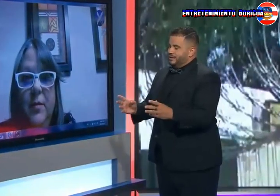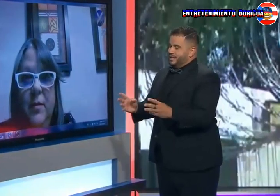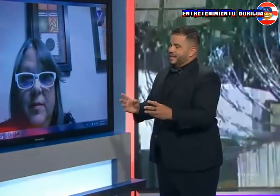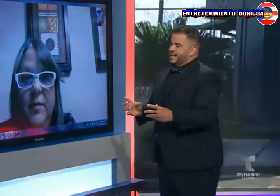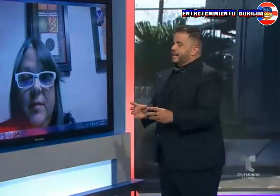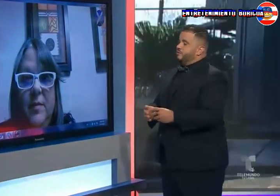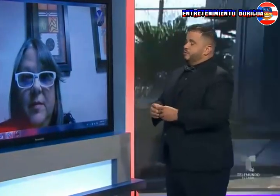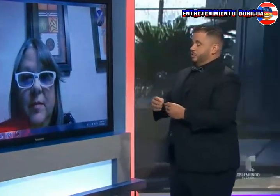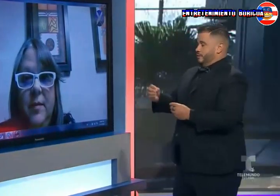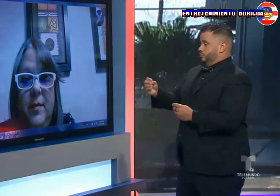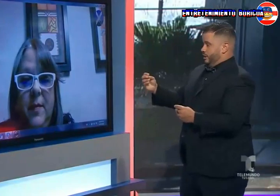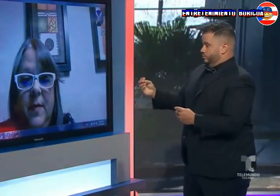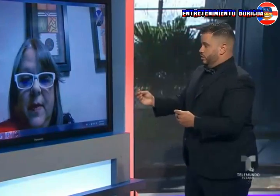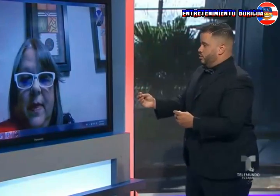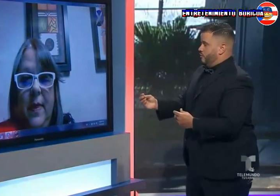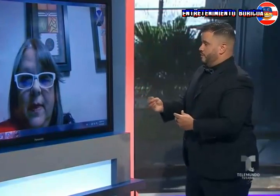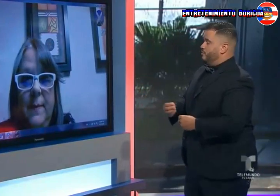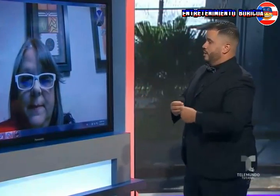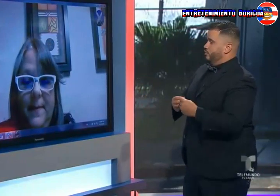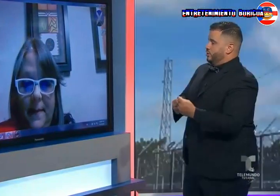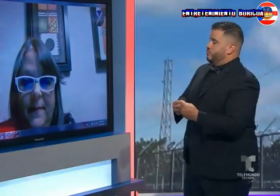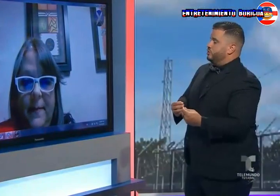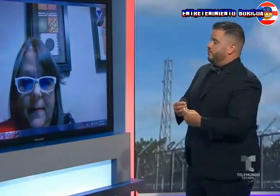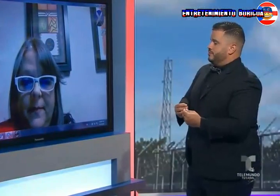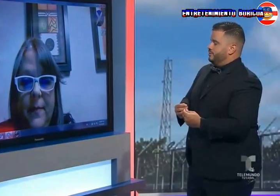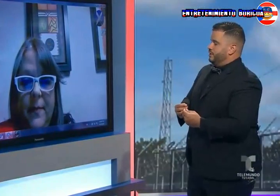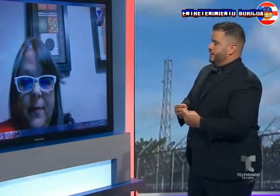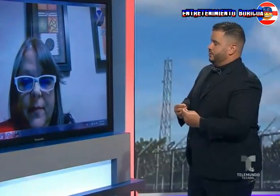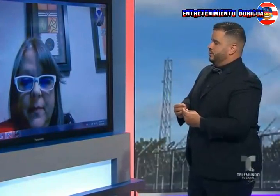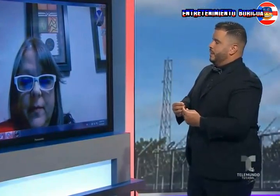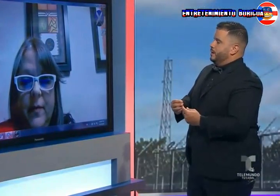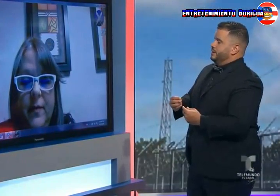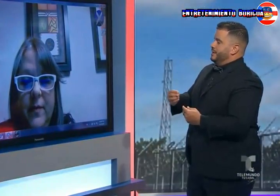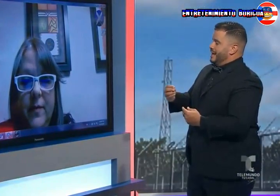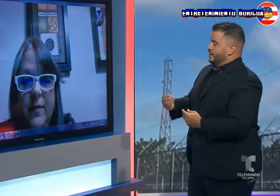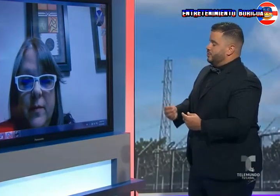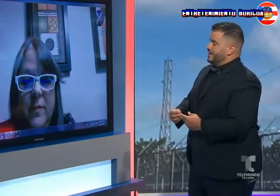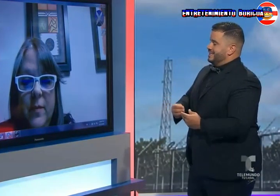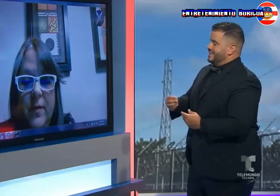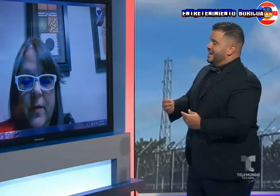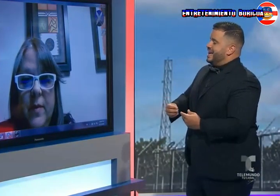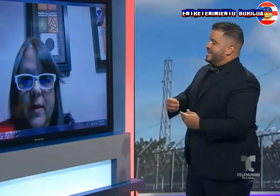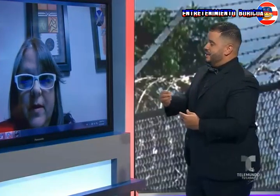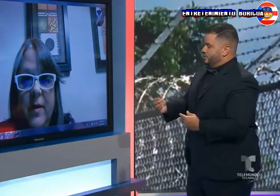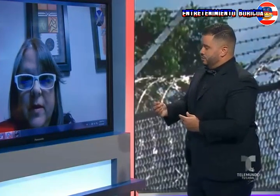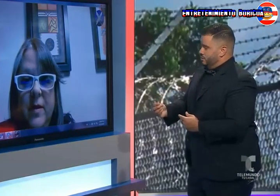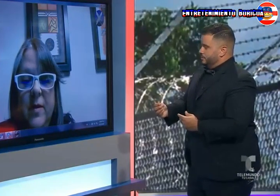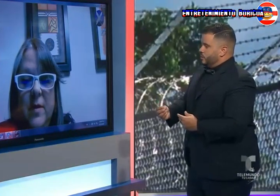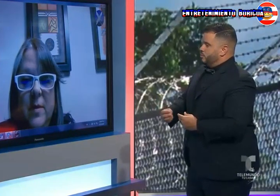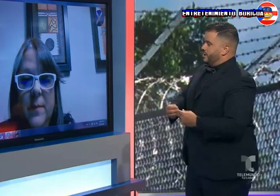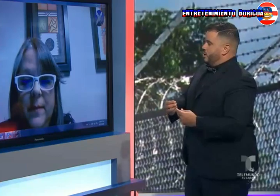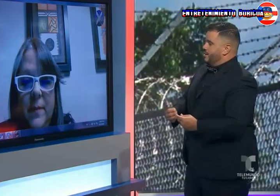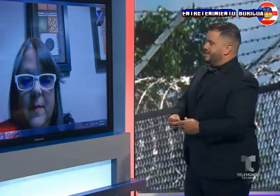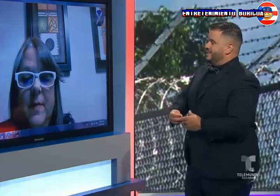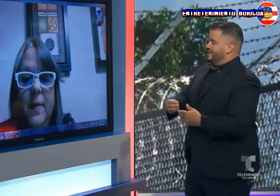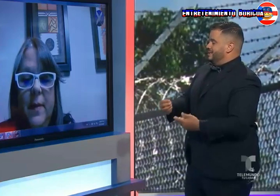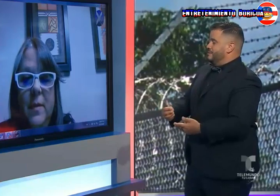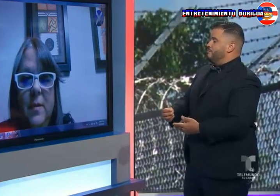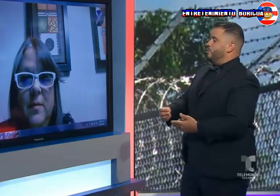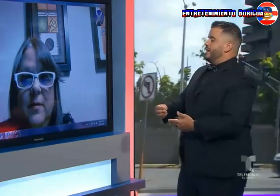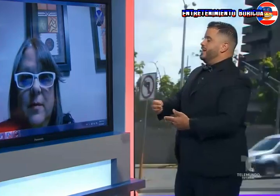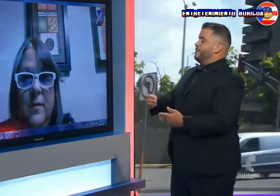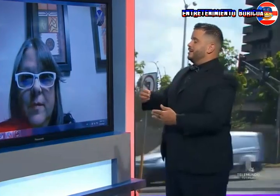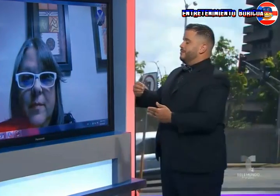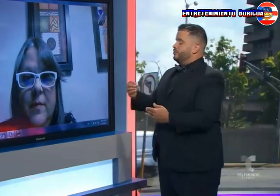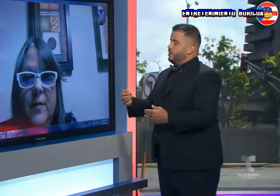Aparenta ser que hay casos, y me gustaría que usted nos confirmara, porque hemos tenido mucha información de esto, de casos que se están cayendo porque jueces